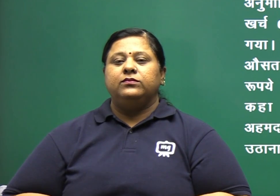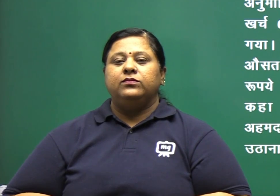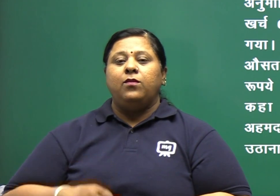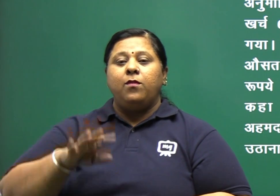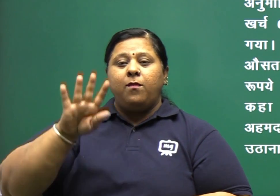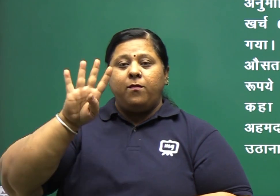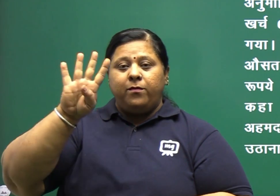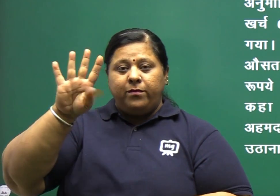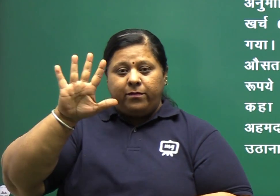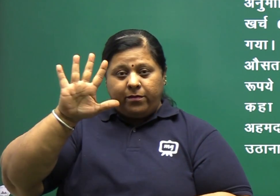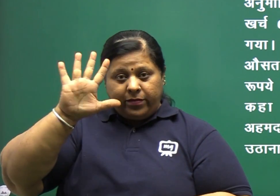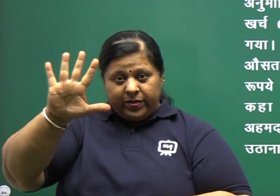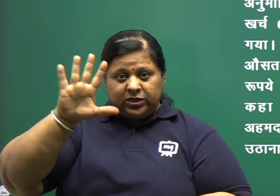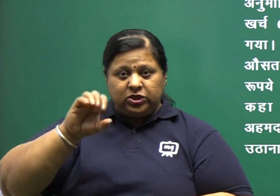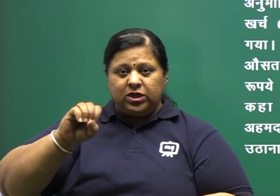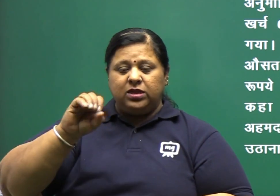50 व्यक्तियों के लिए